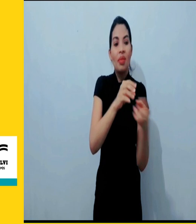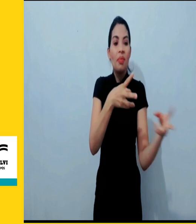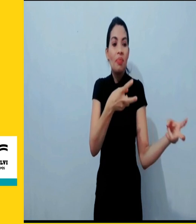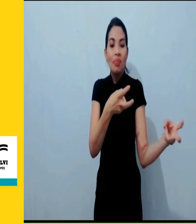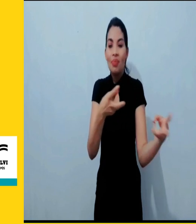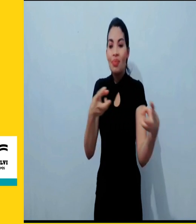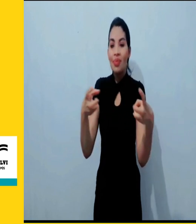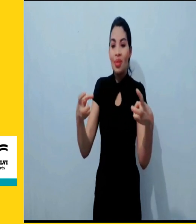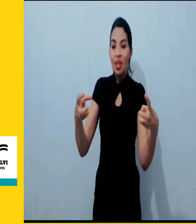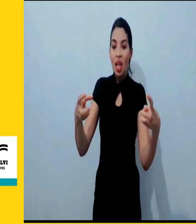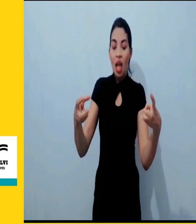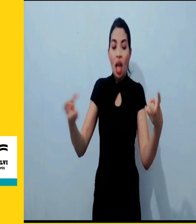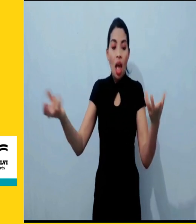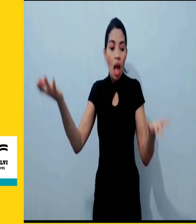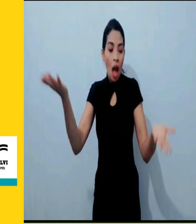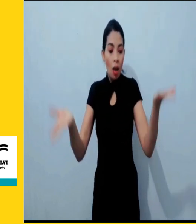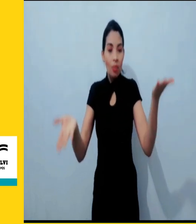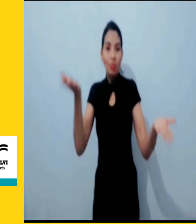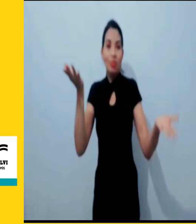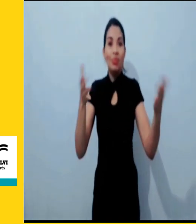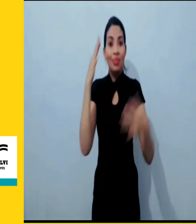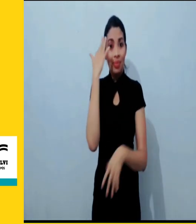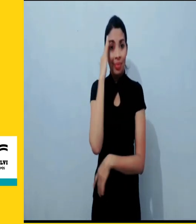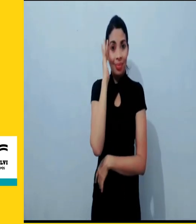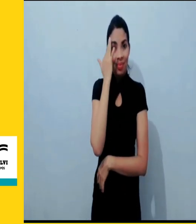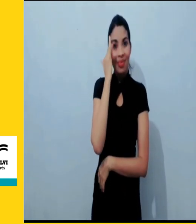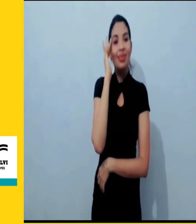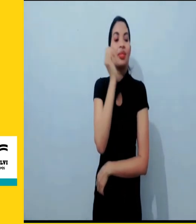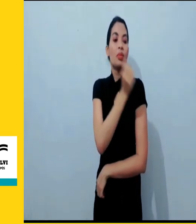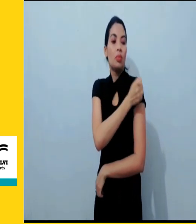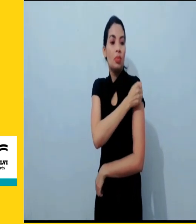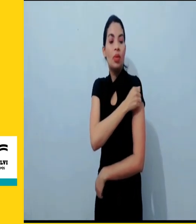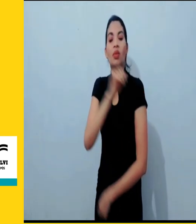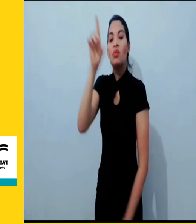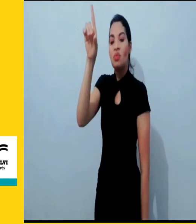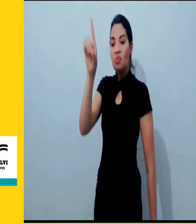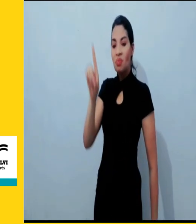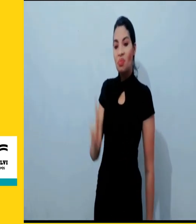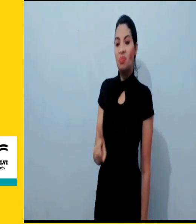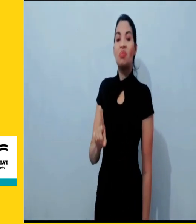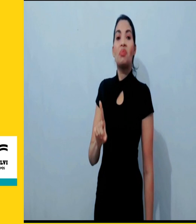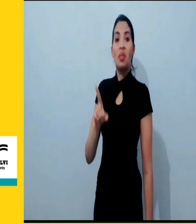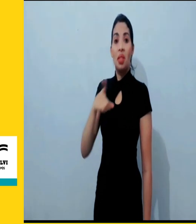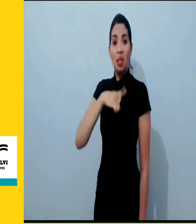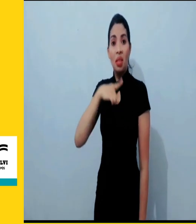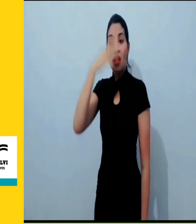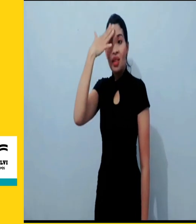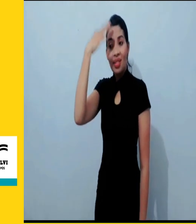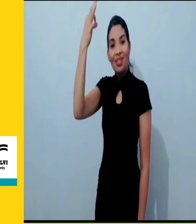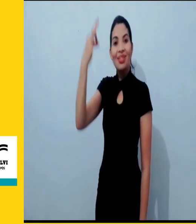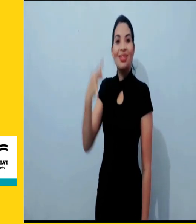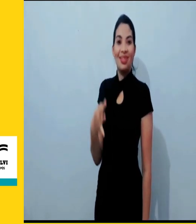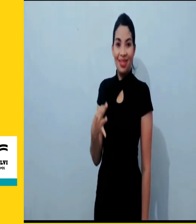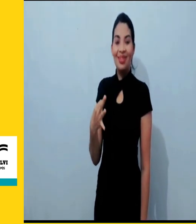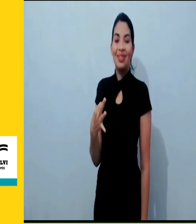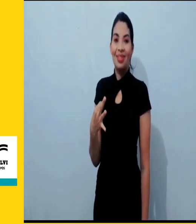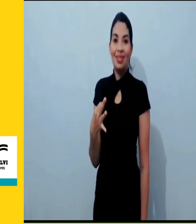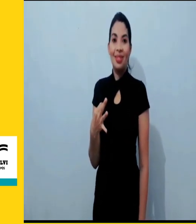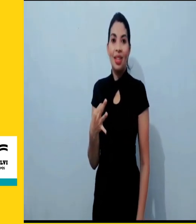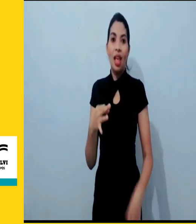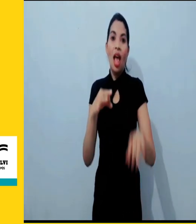mesmos entendem e têm conhecimento dos direitos dos alunos com necessidades